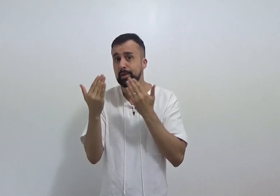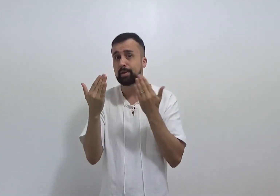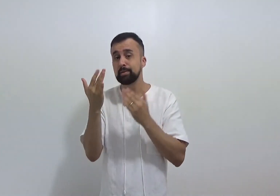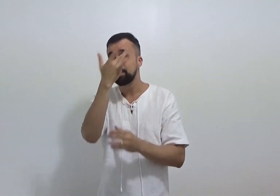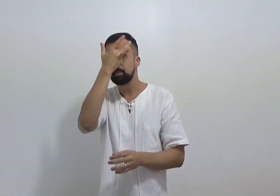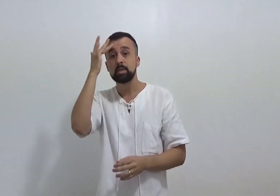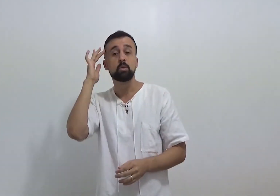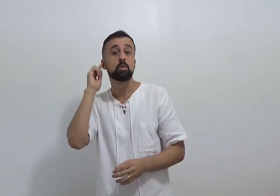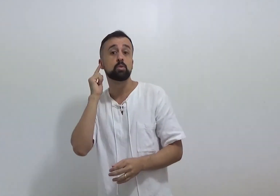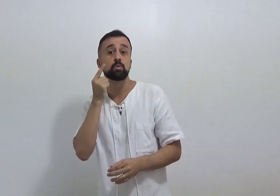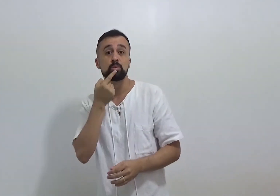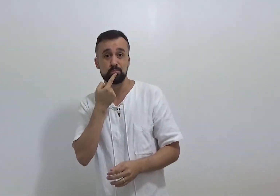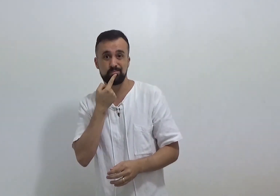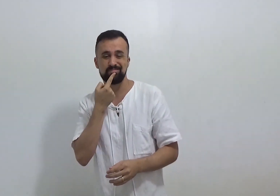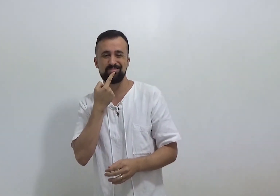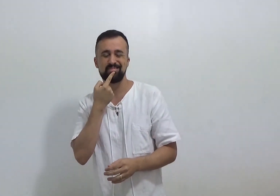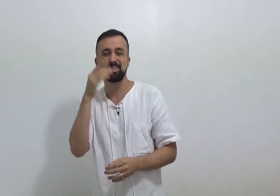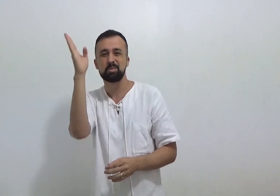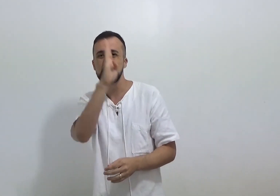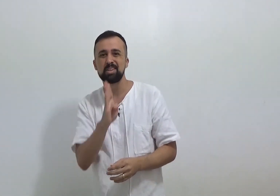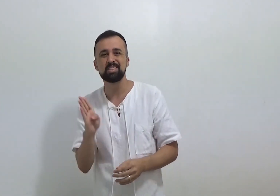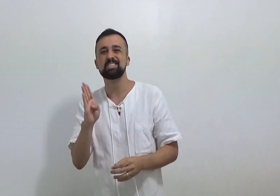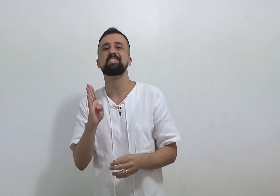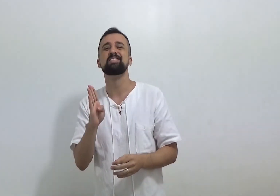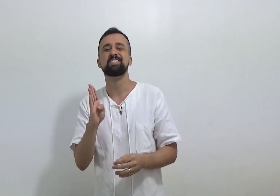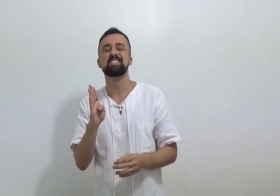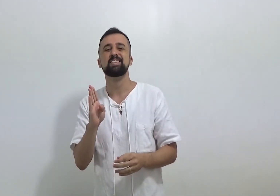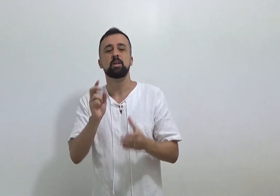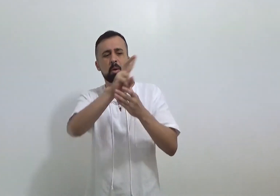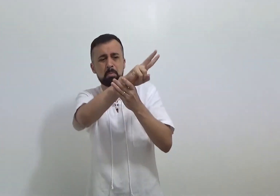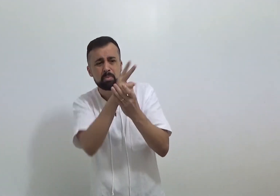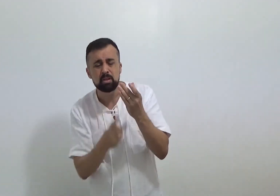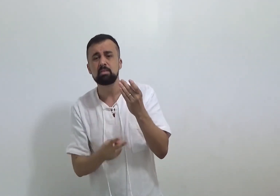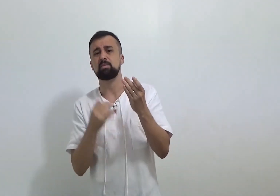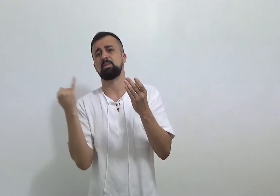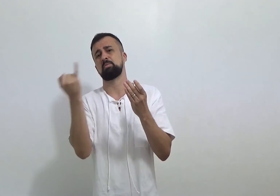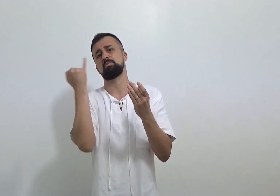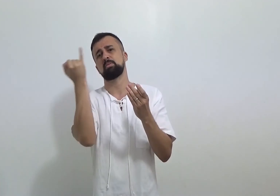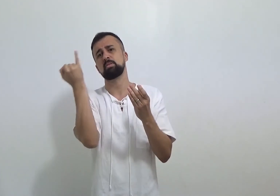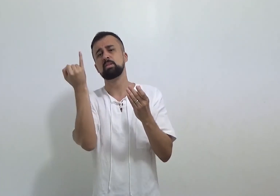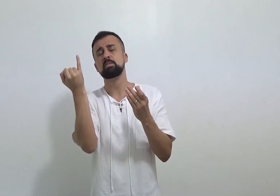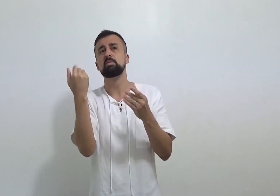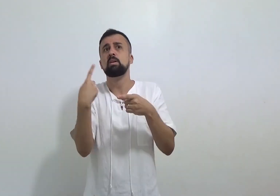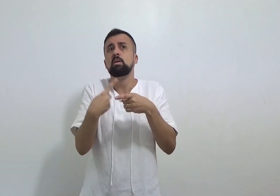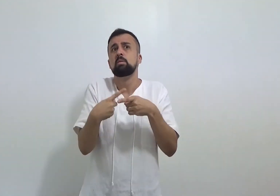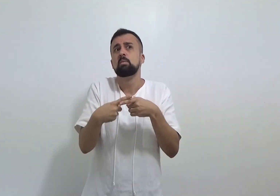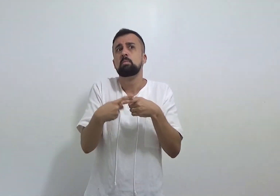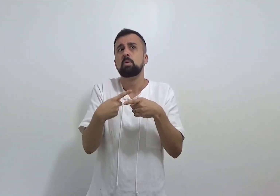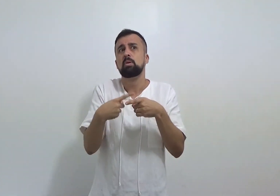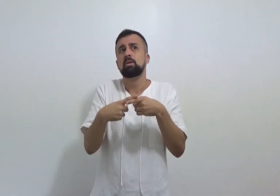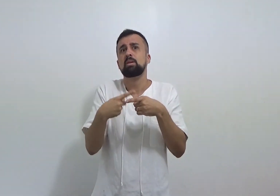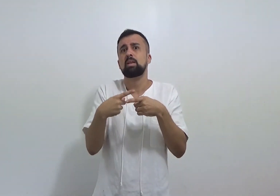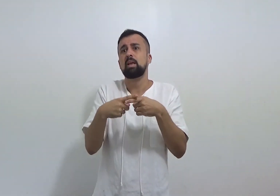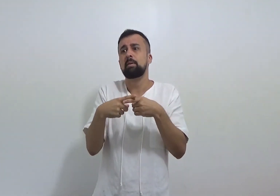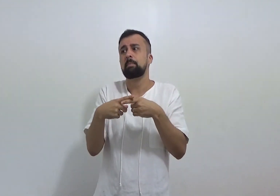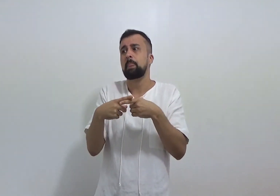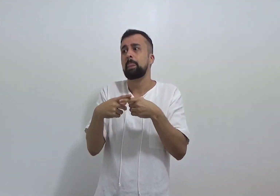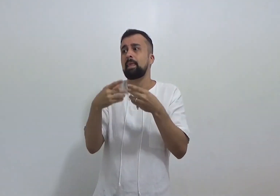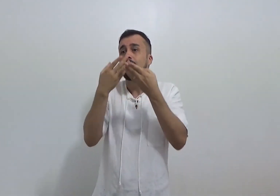Sim, da mesma forma que os surdos, O bilinguismo é